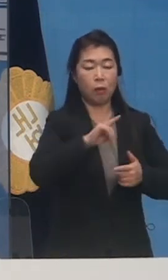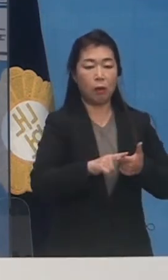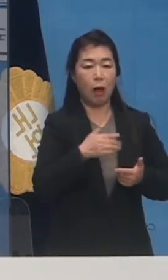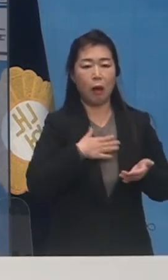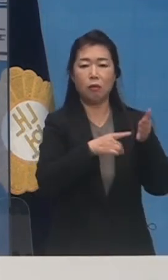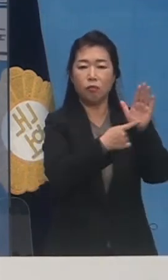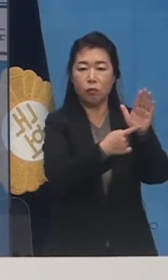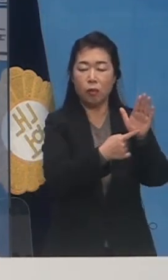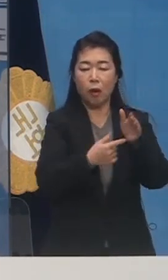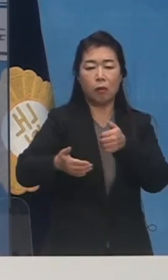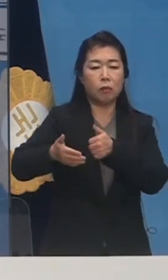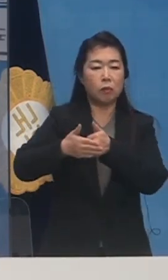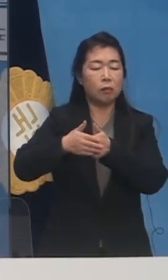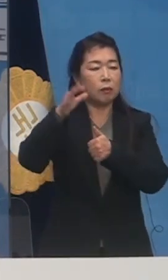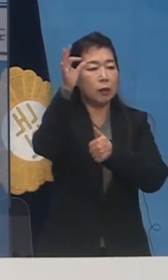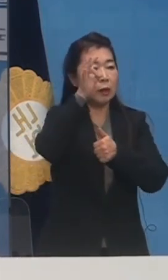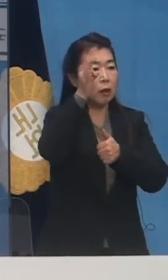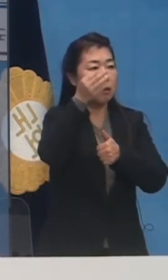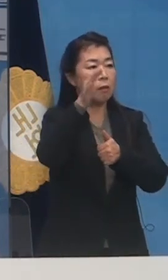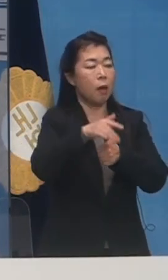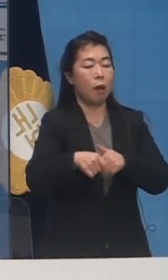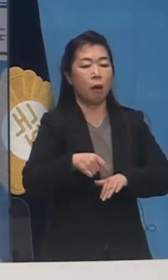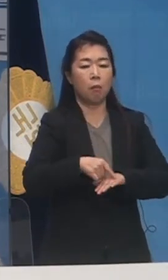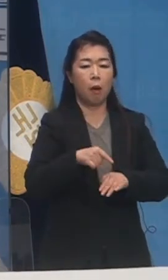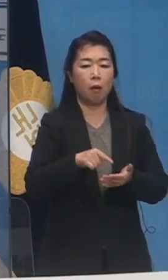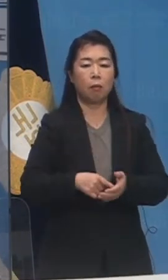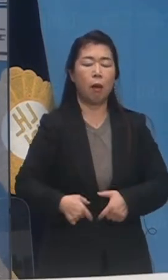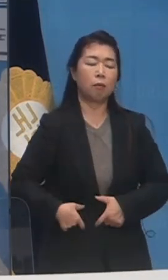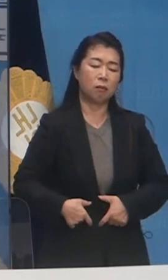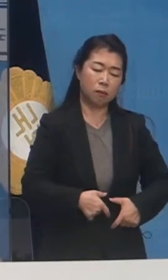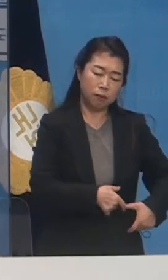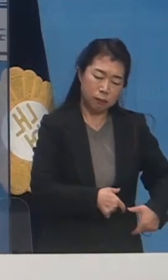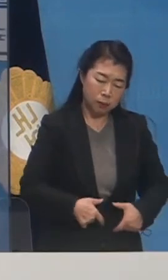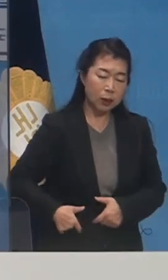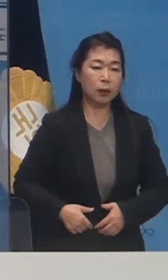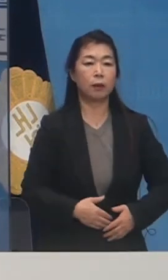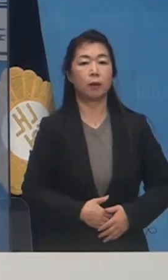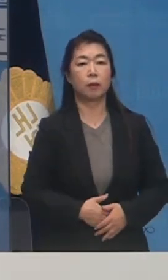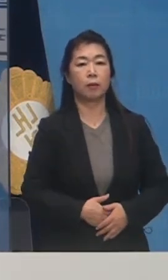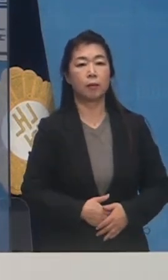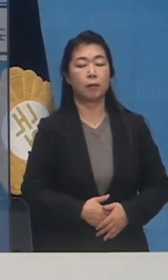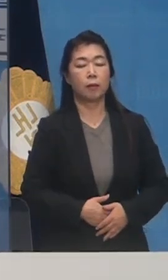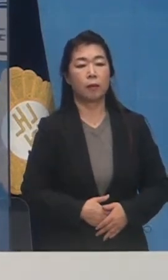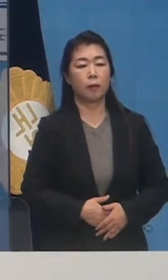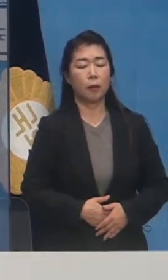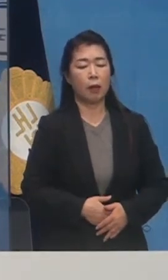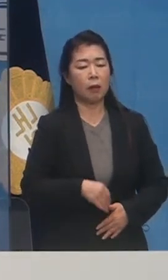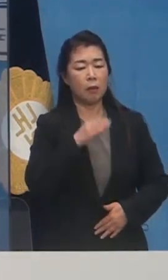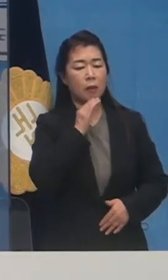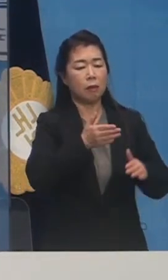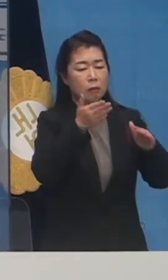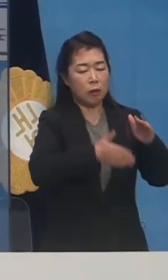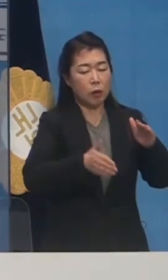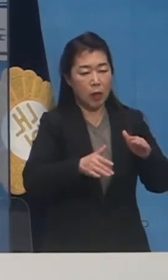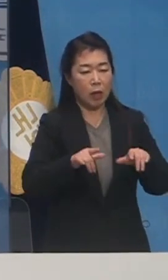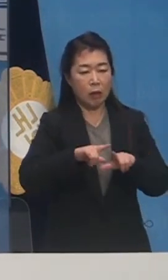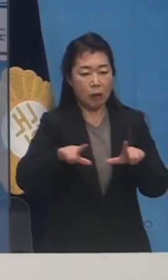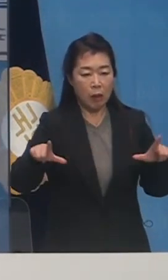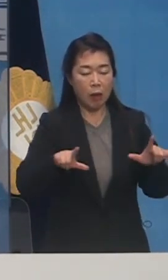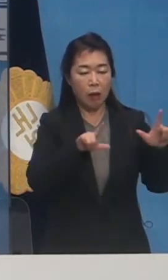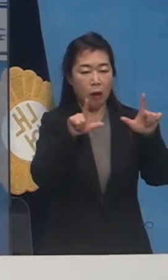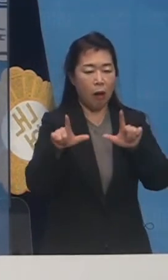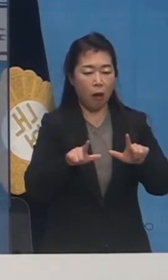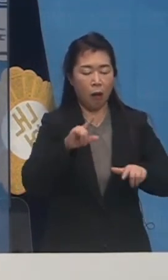도움을 받을까도 생각했지만 망설여지기도 했습니다. 도저히 일상생활이